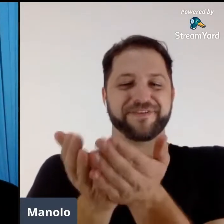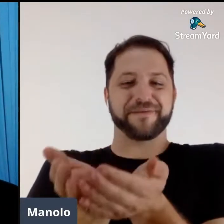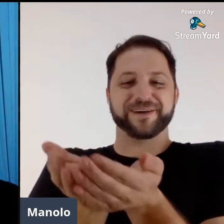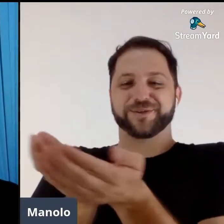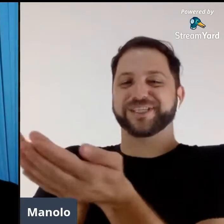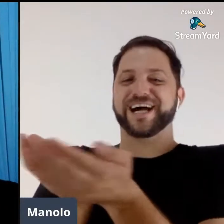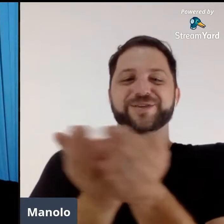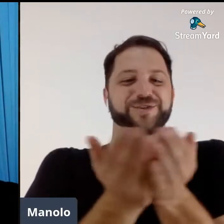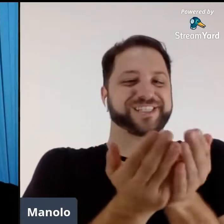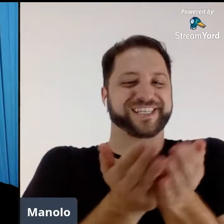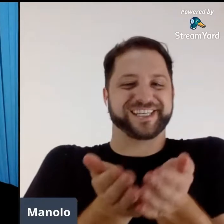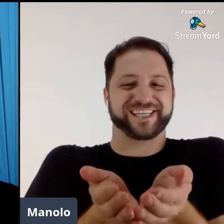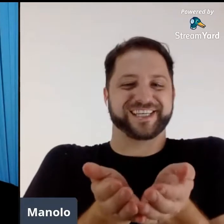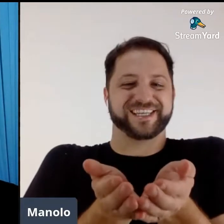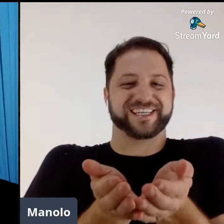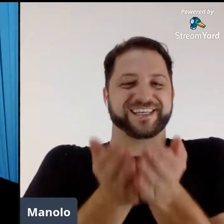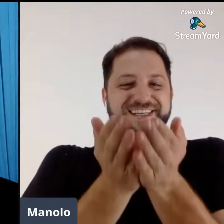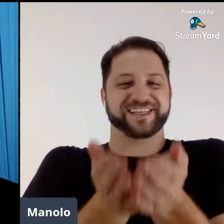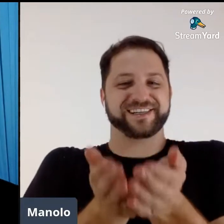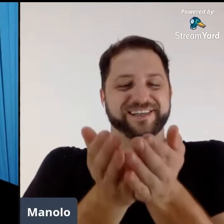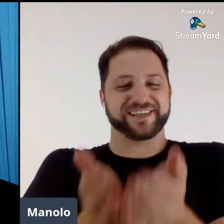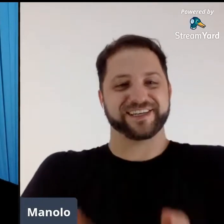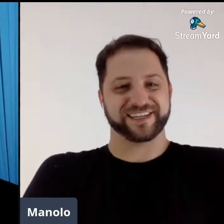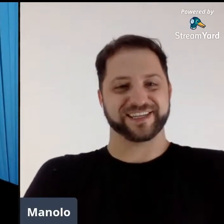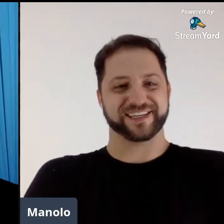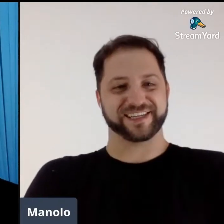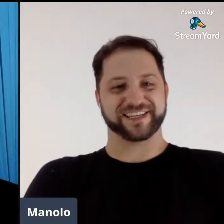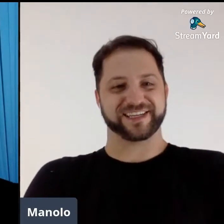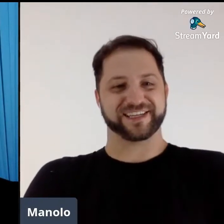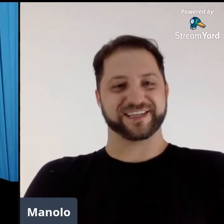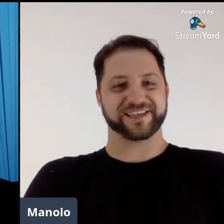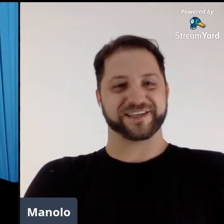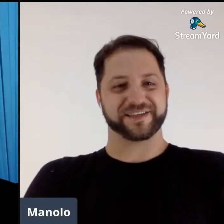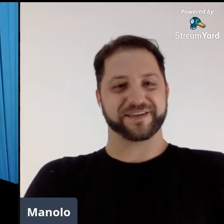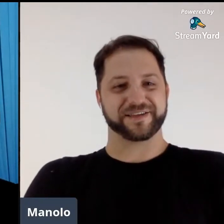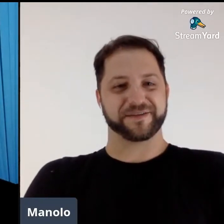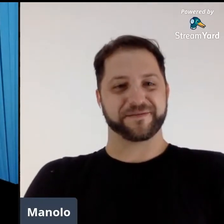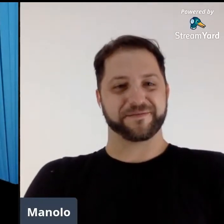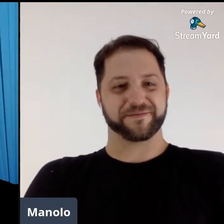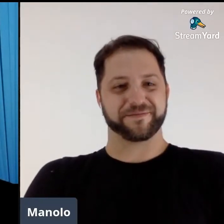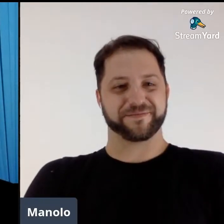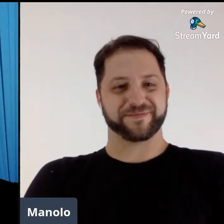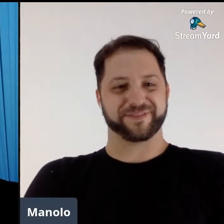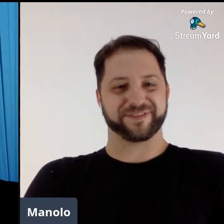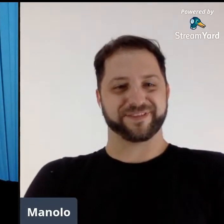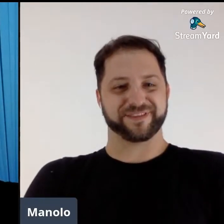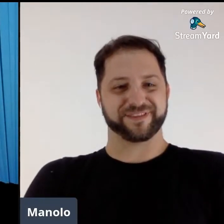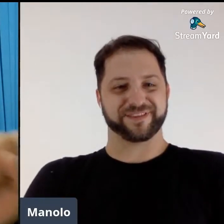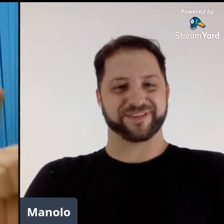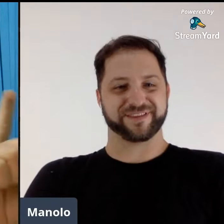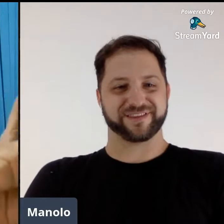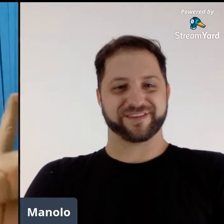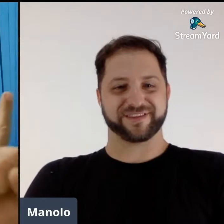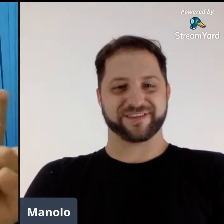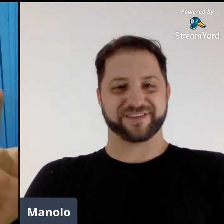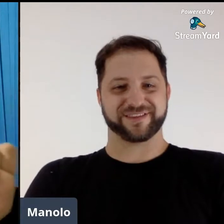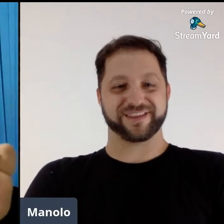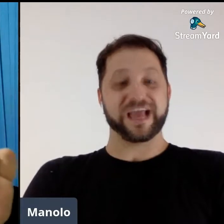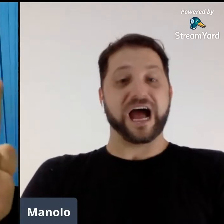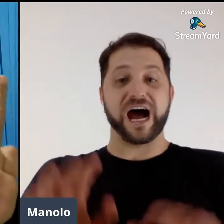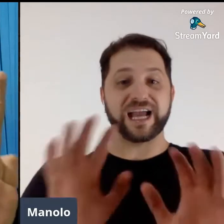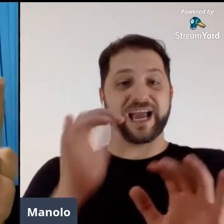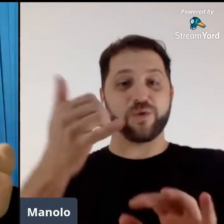né? para ficar mais os cascos. E hoje eu fiz o meu primeiro vídeo ensinando como se faz o sinal de